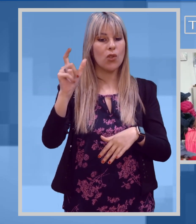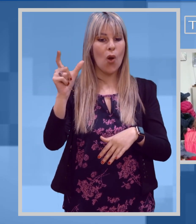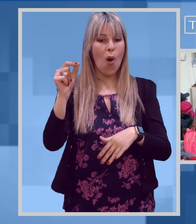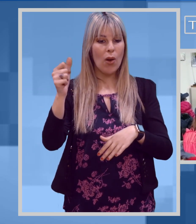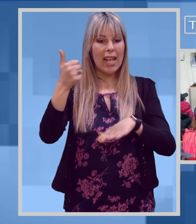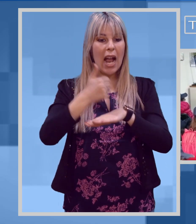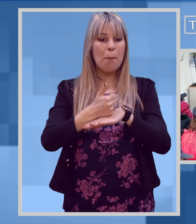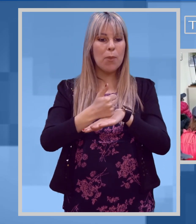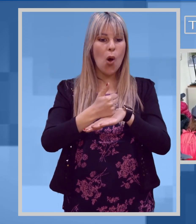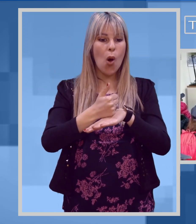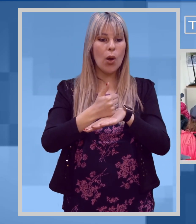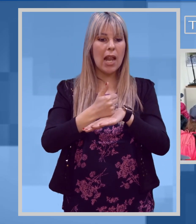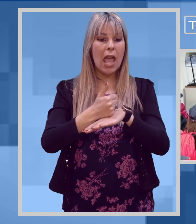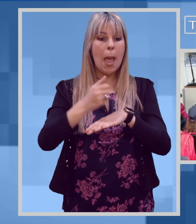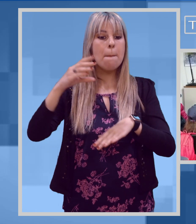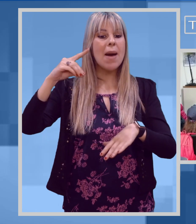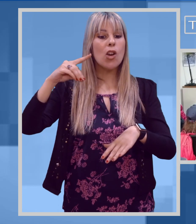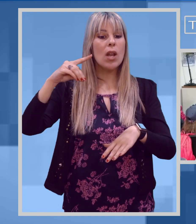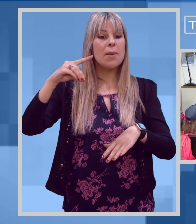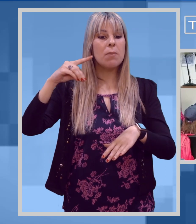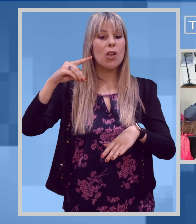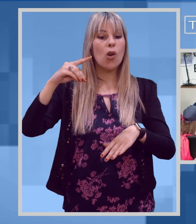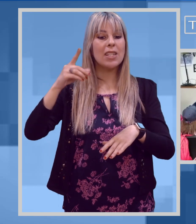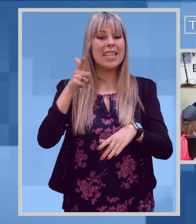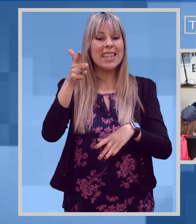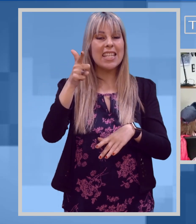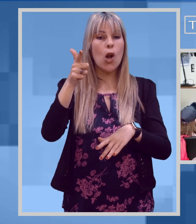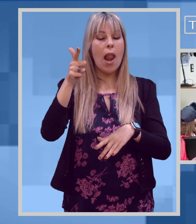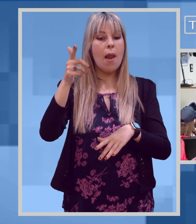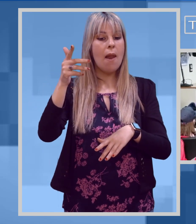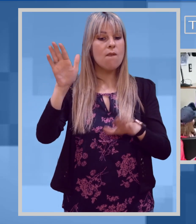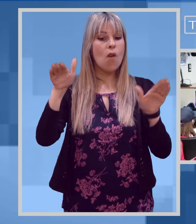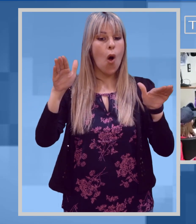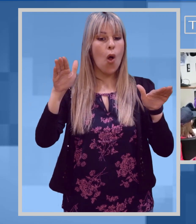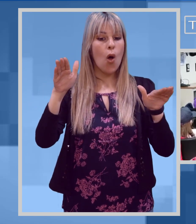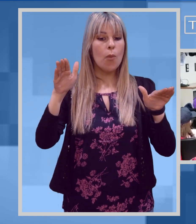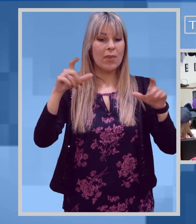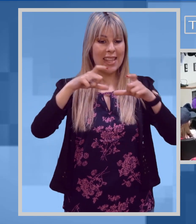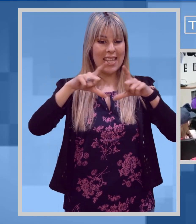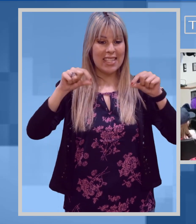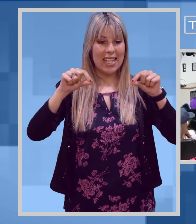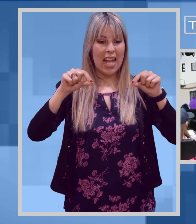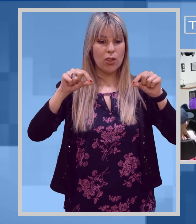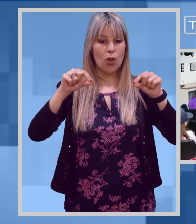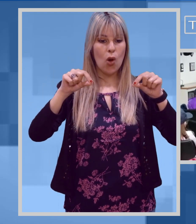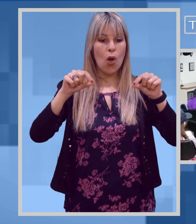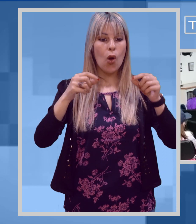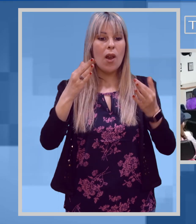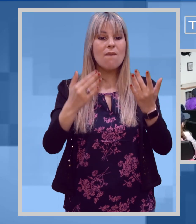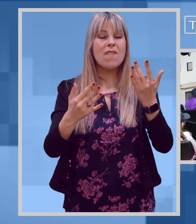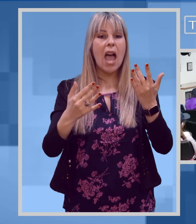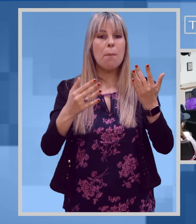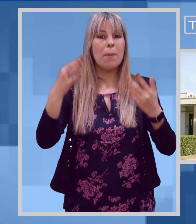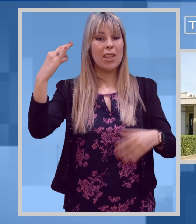Il personale del reparto ha accolto gli allievi, mostrando loro gli elicotteri della specialità ed i